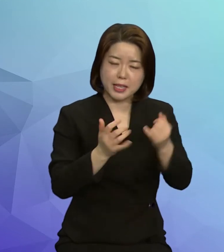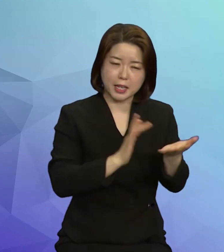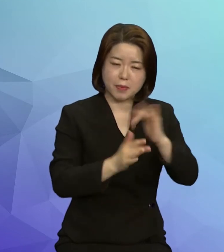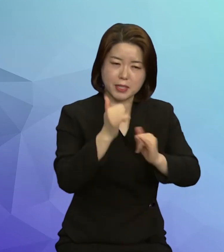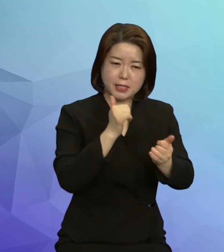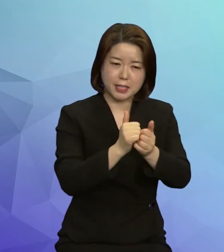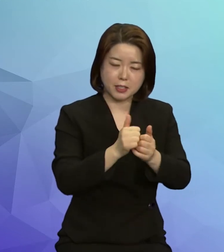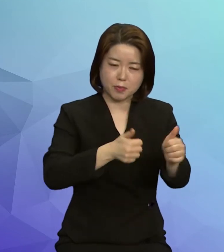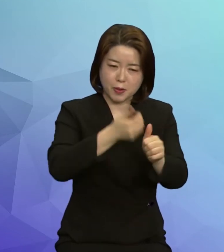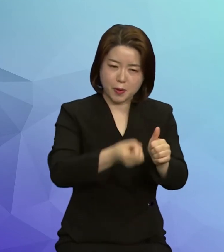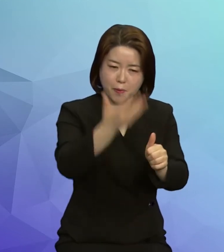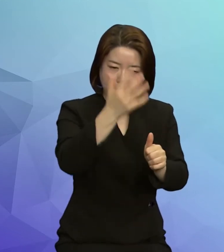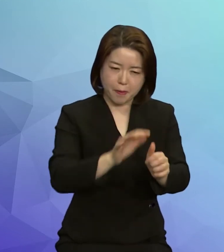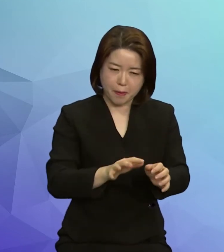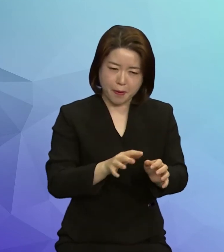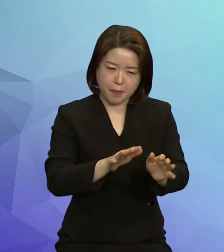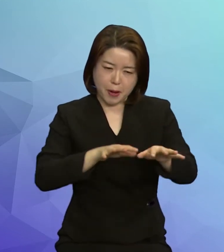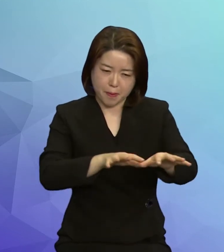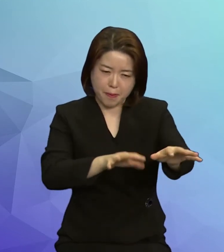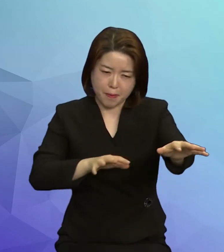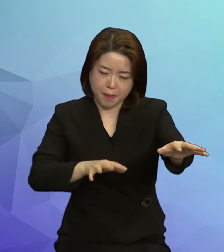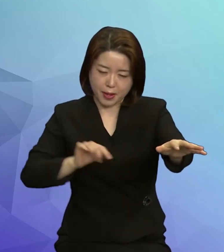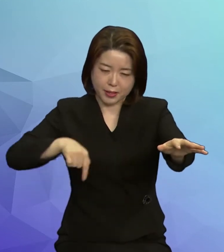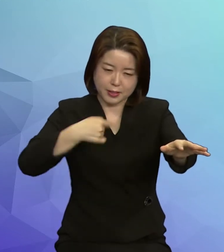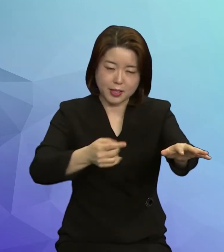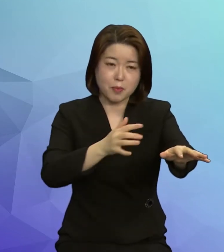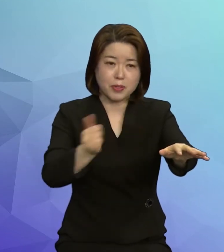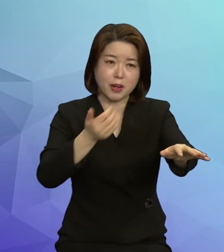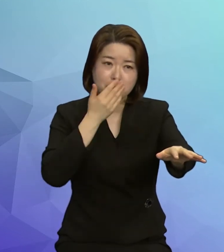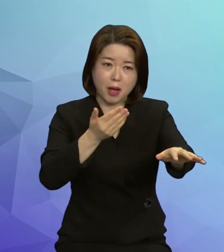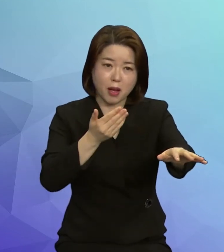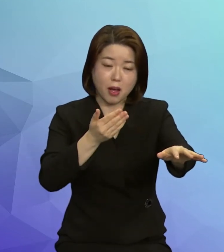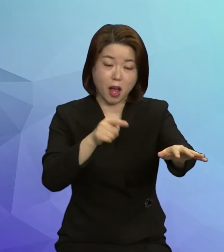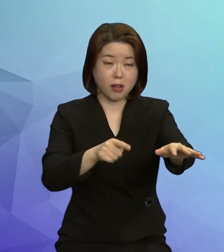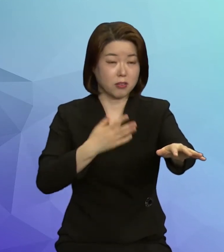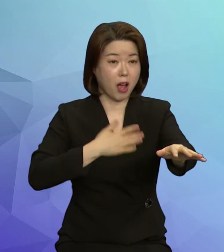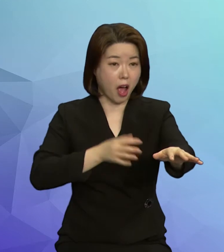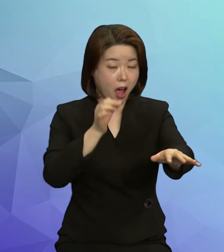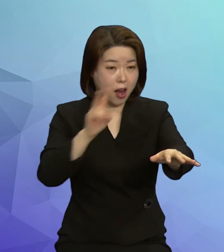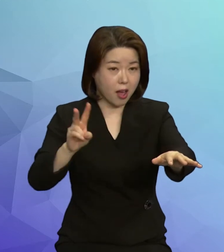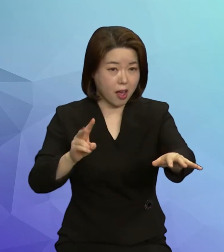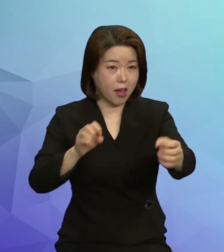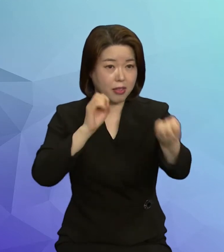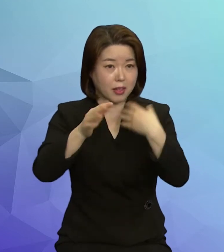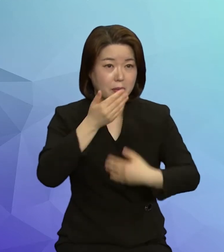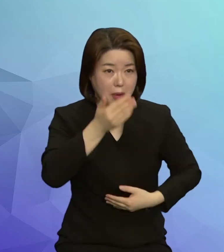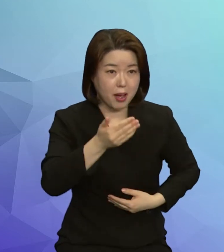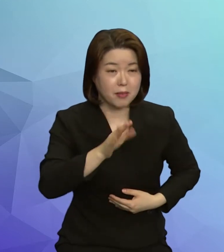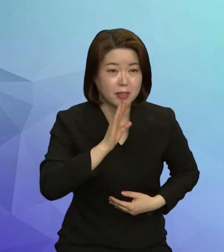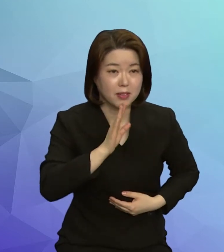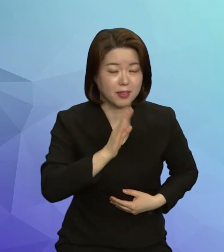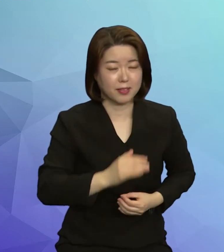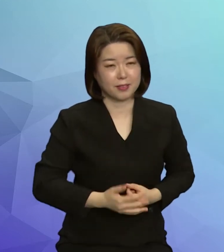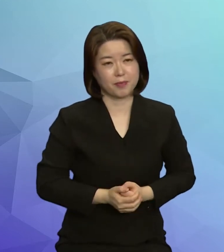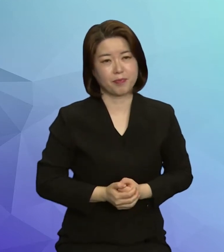사람이 예수님의 개선 행렬에 참여하는 그 사람이죠? 그걸 알아야 대답을 할 거 아닙니까?